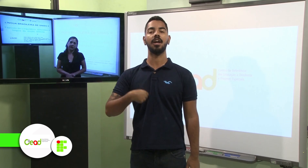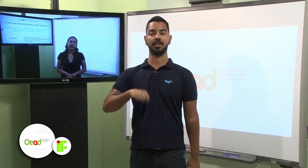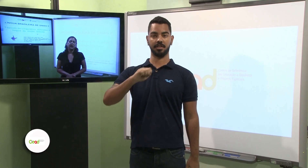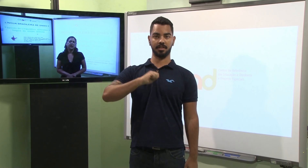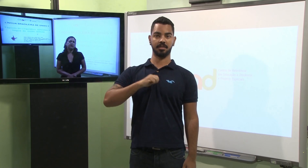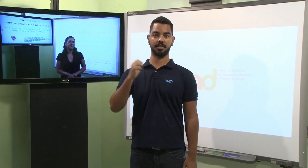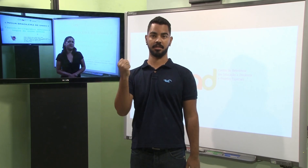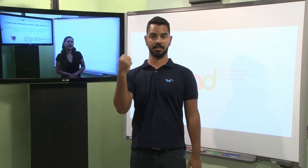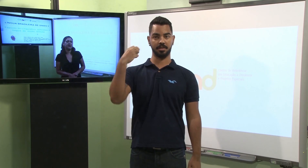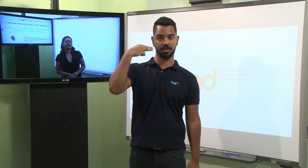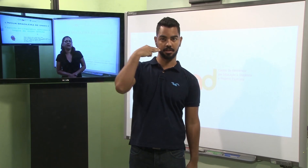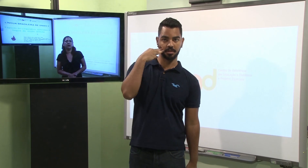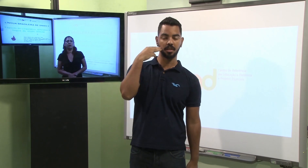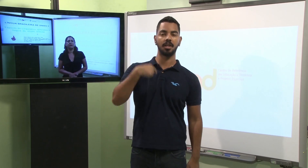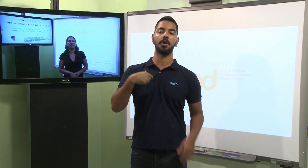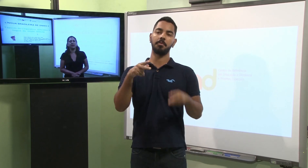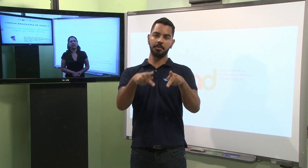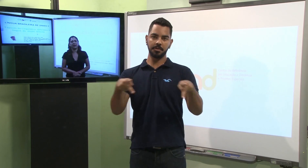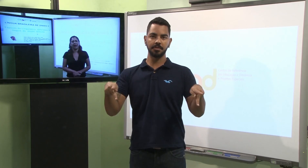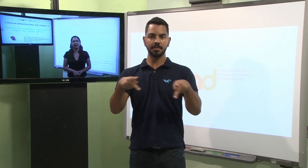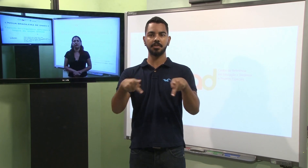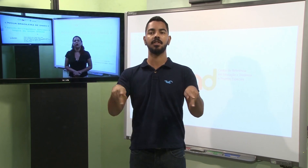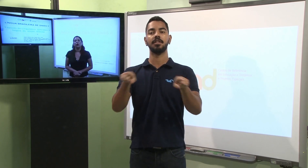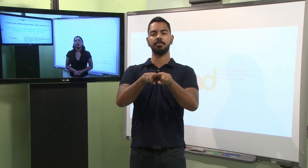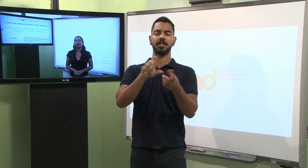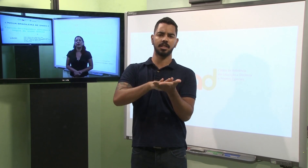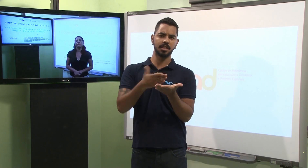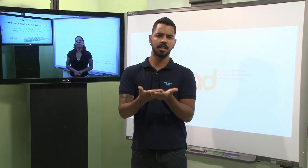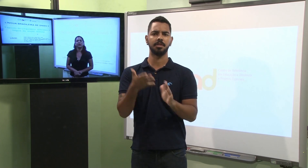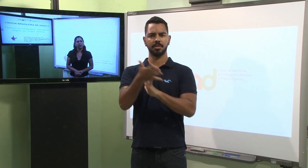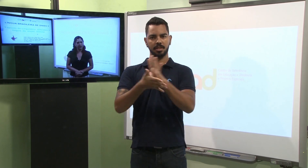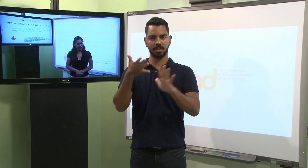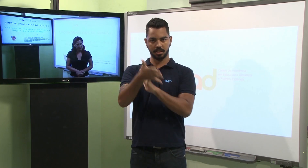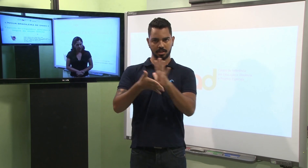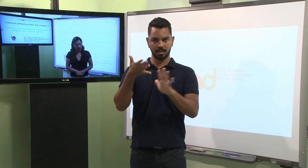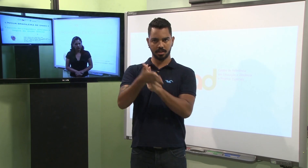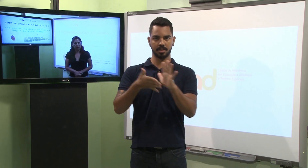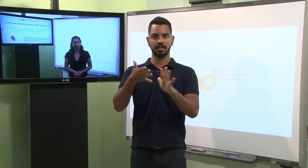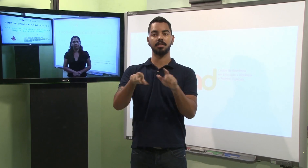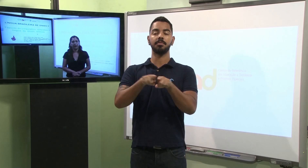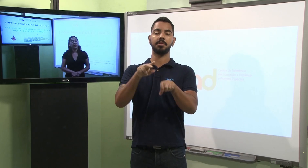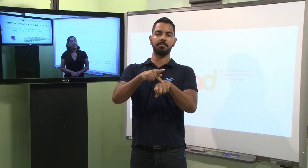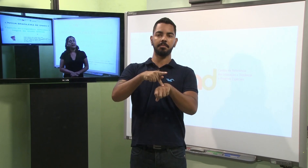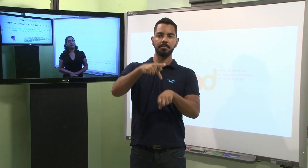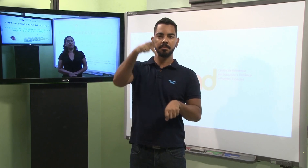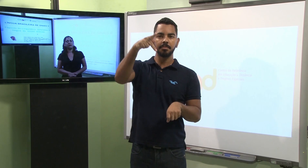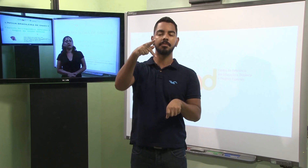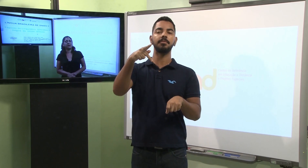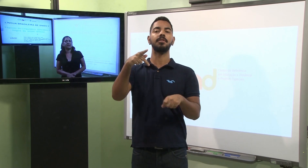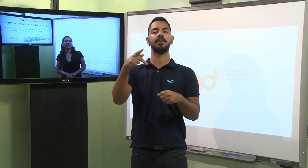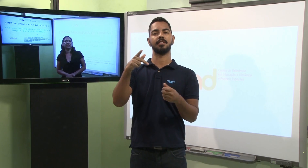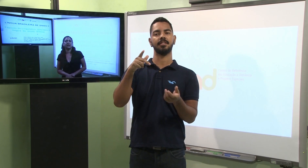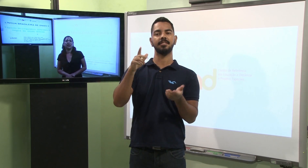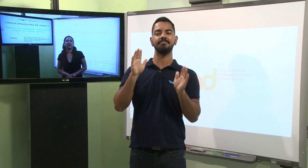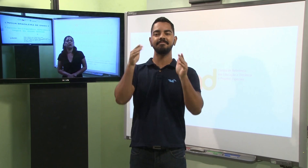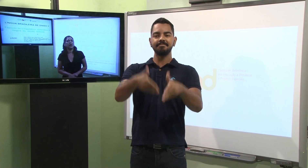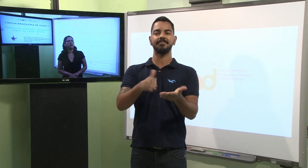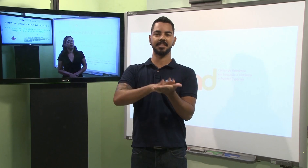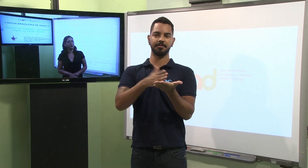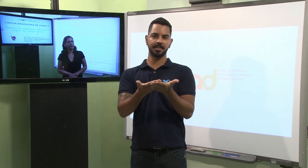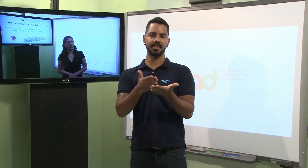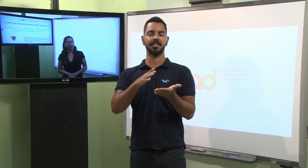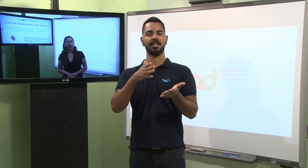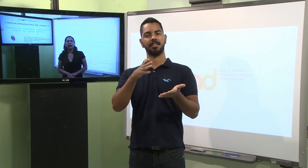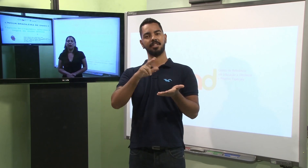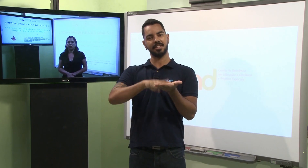de Libras e especialista em língua brasileira de sinais com ênfase em interpretação e tradução. Também sou especialista na área da